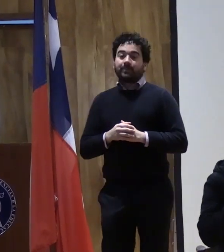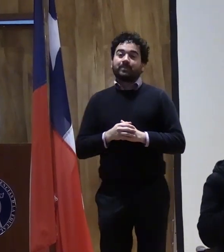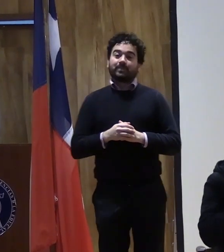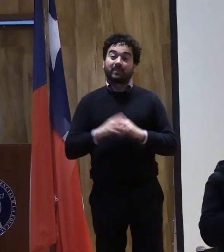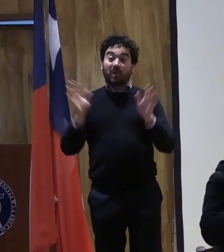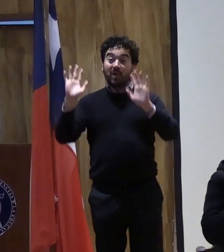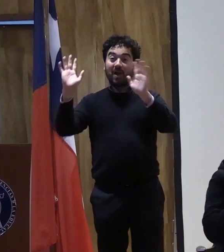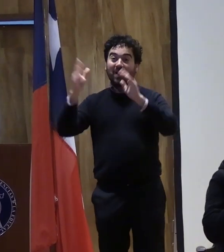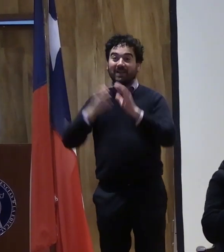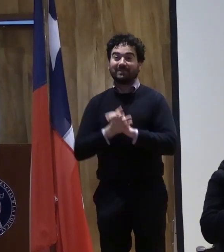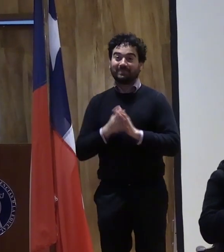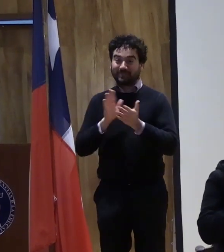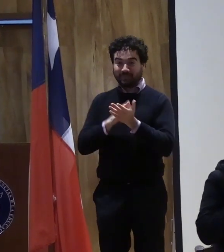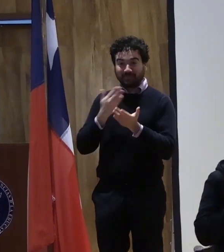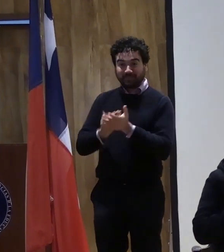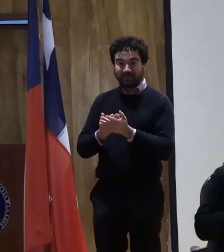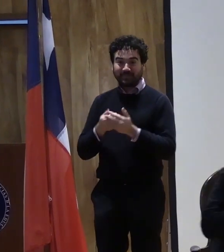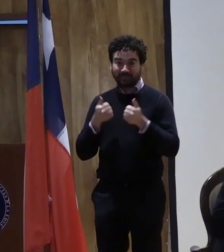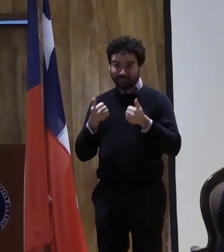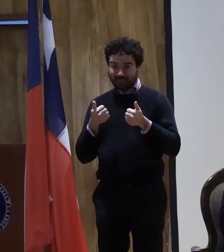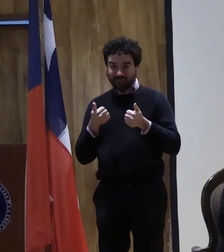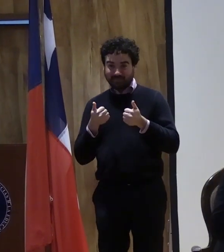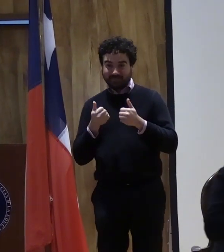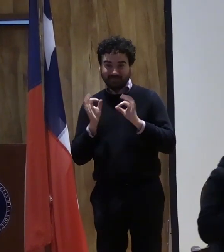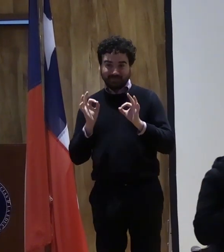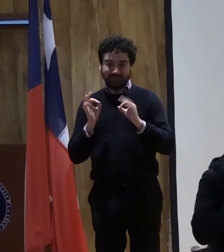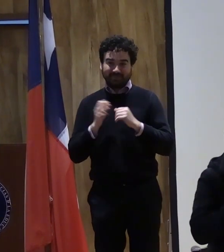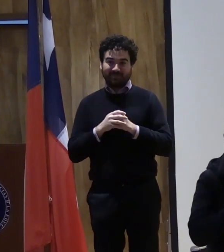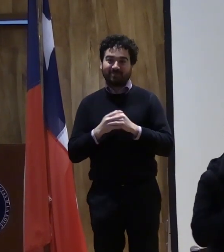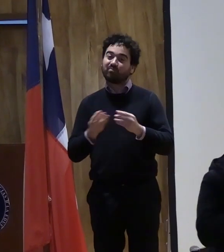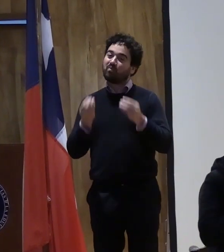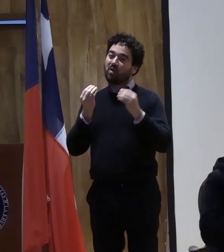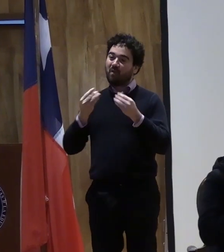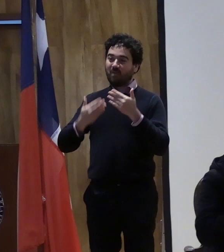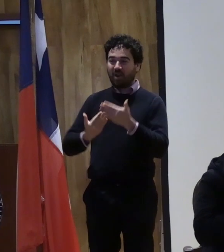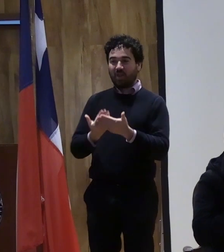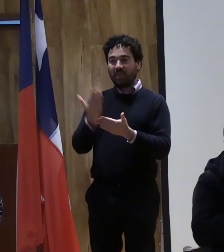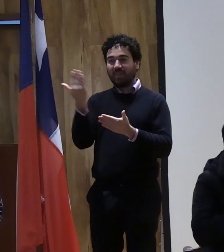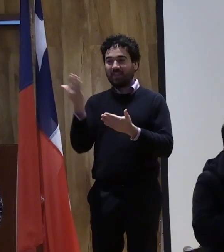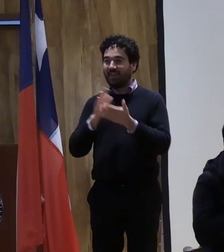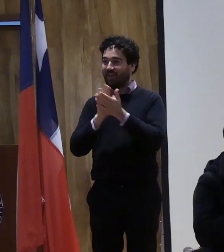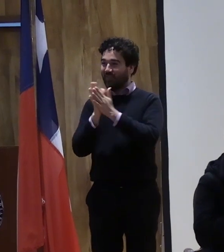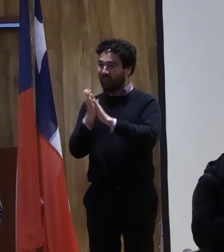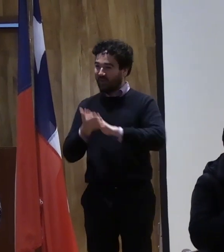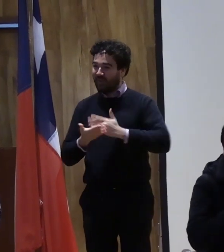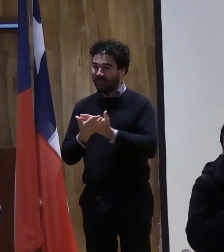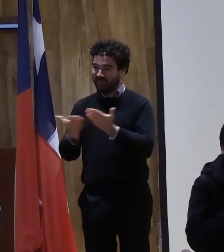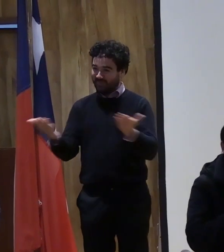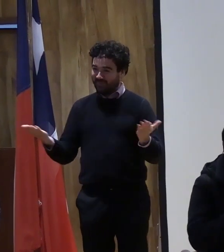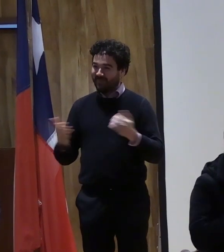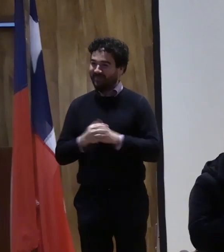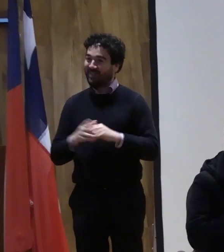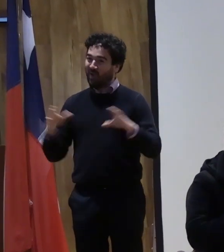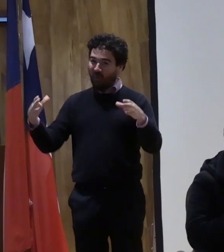Hola, hola, ¿me escuchan? ¿Sí? Muy buenos días a todas y a todos, a la